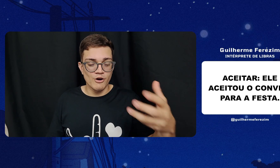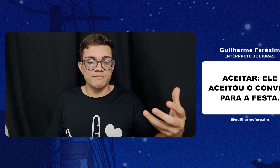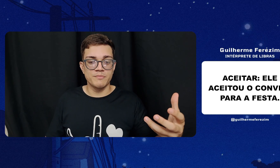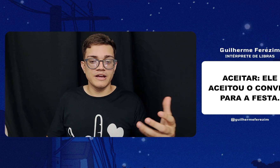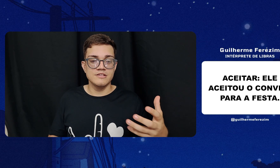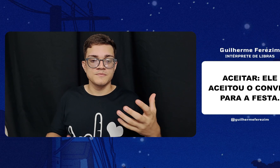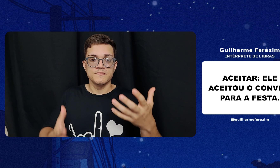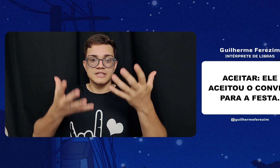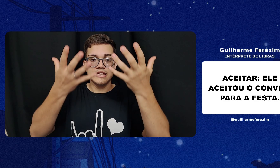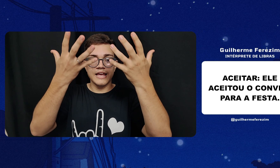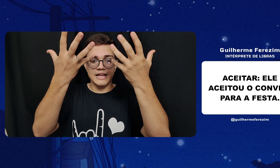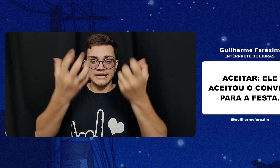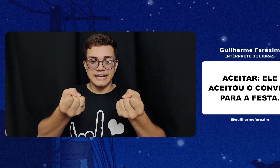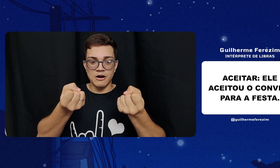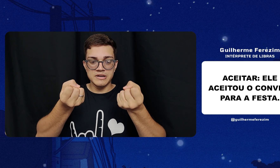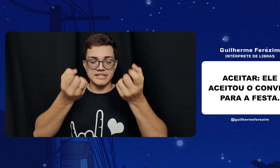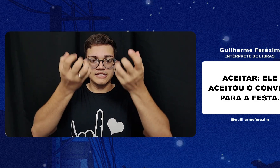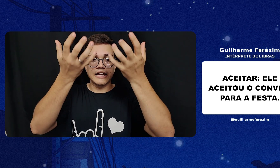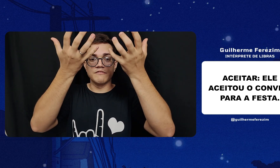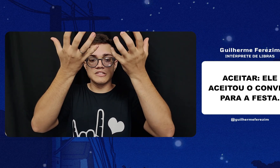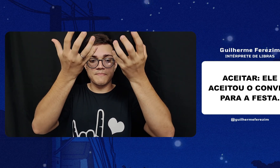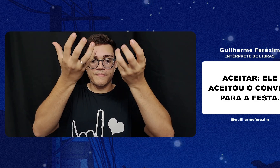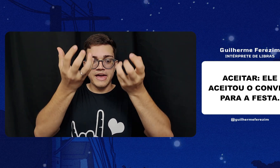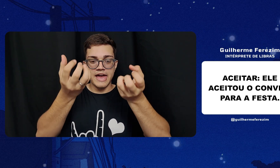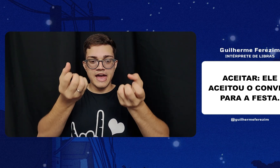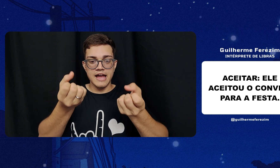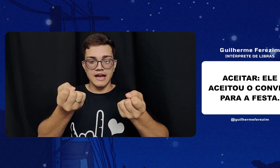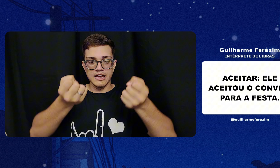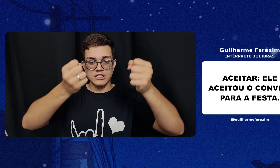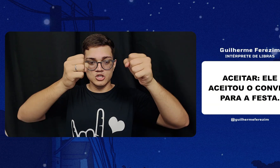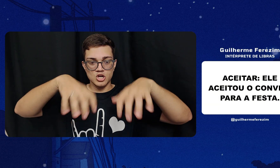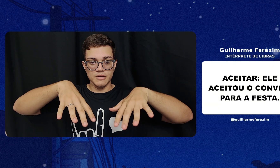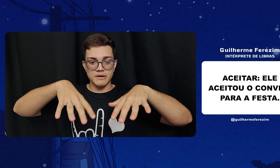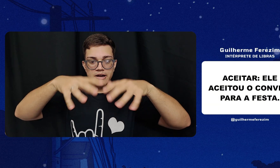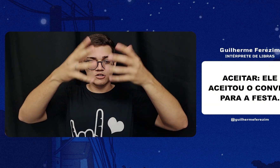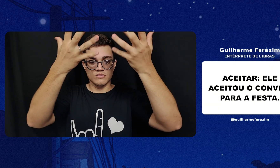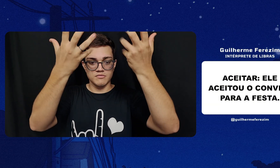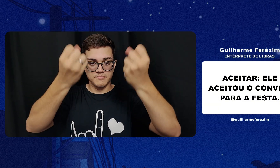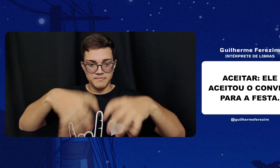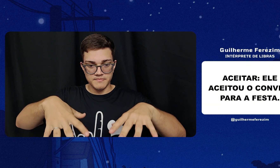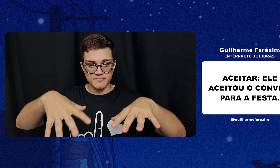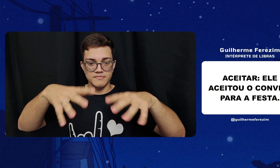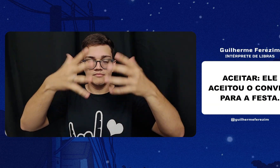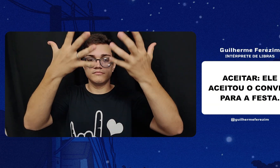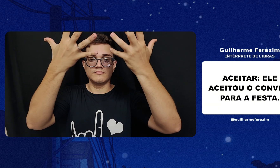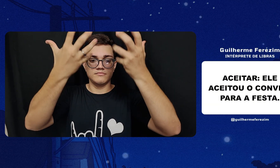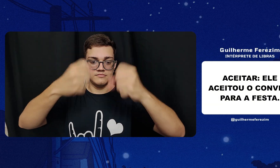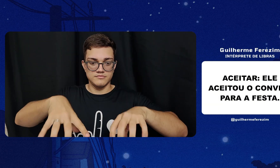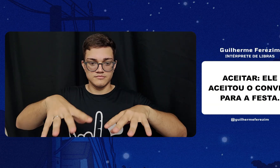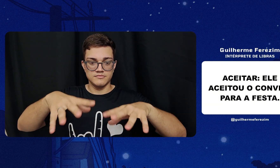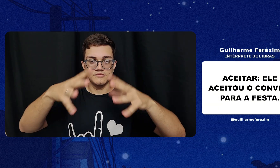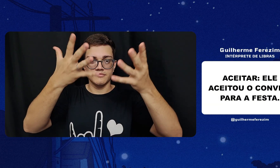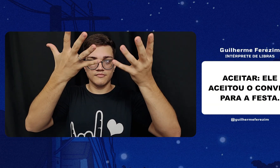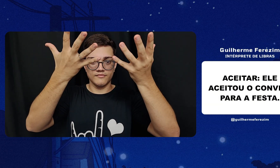sinal próprio para isso. Seria não aceitar. Você pega e joga para baixo.